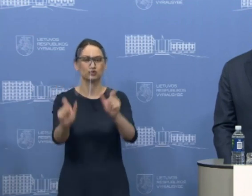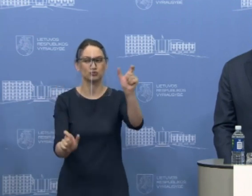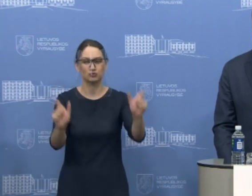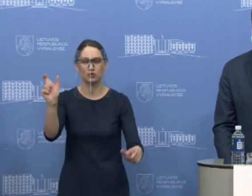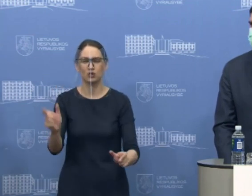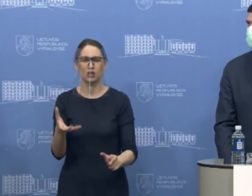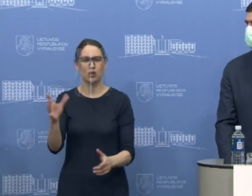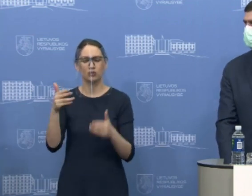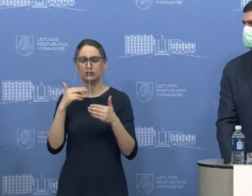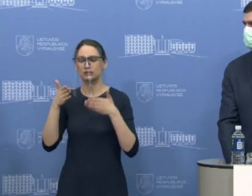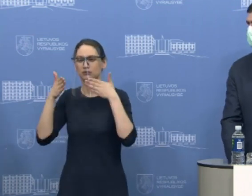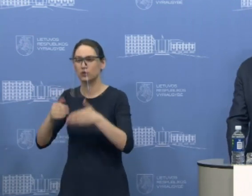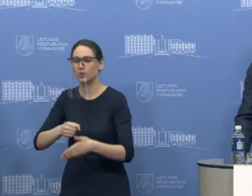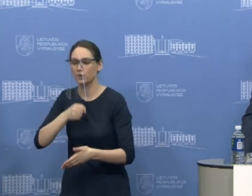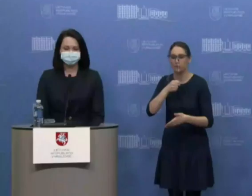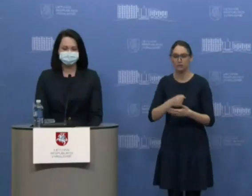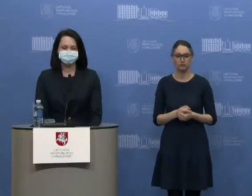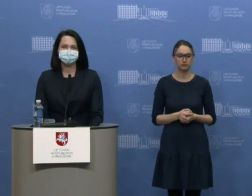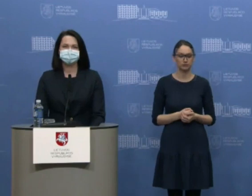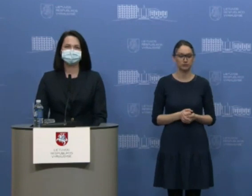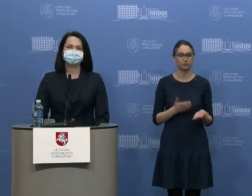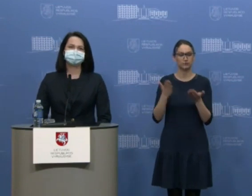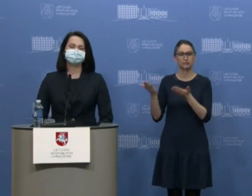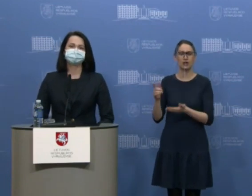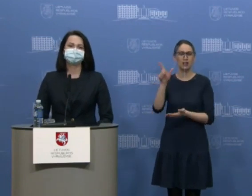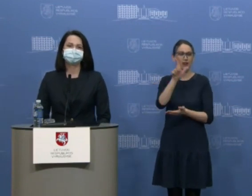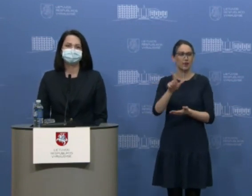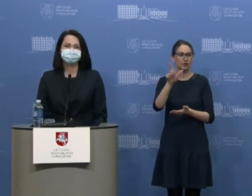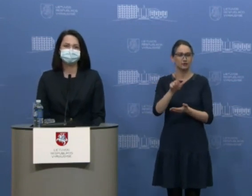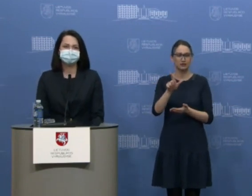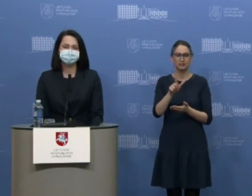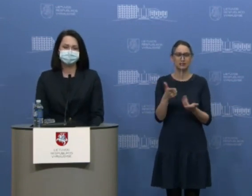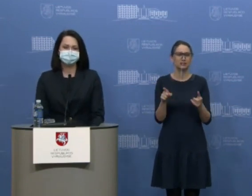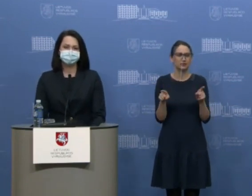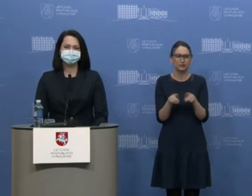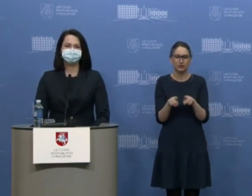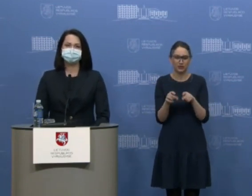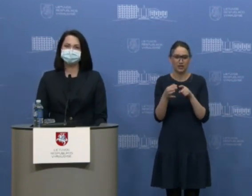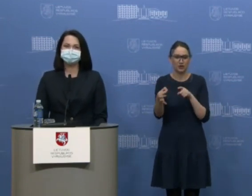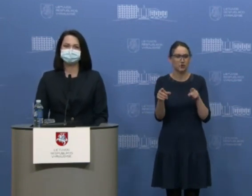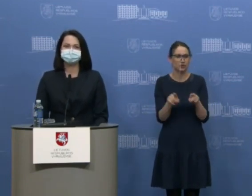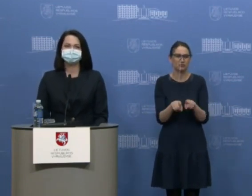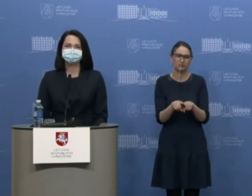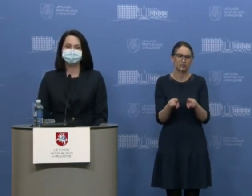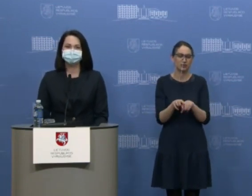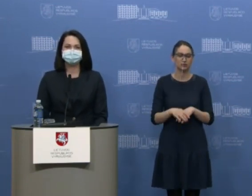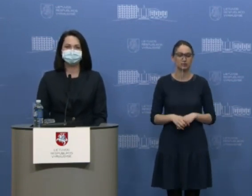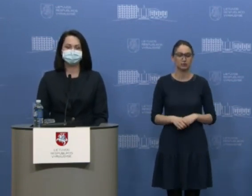ypatingai senoliais. Lasdėjų rajonė situacija taipogi panaši. Šiai dienai kol kas